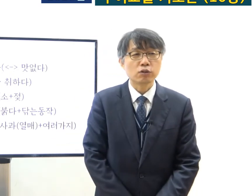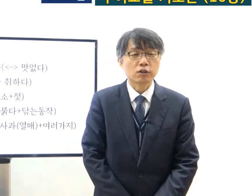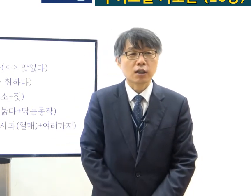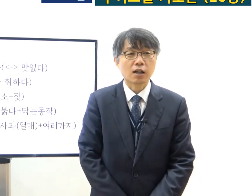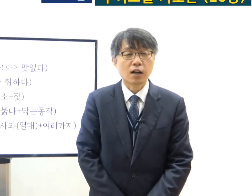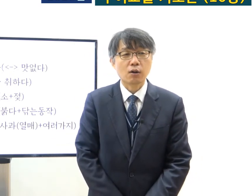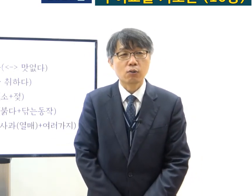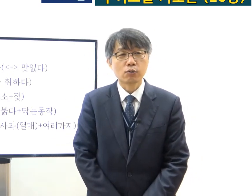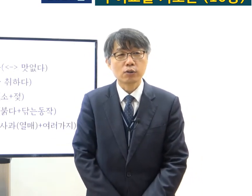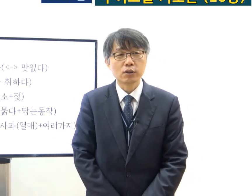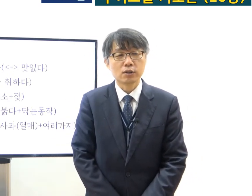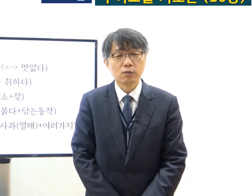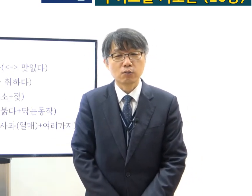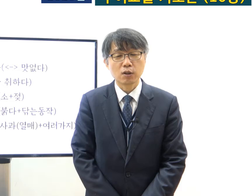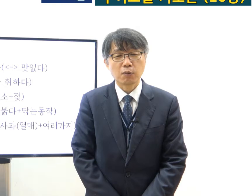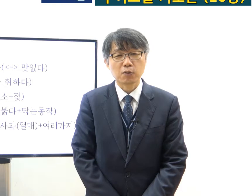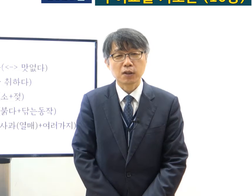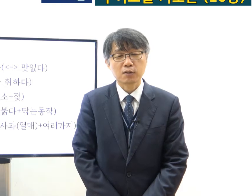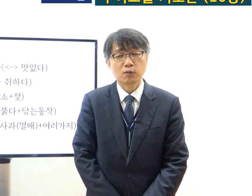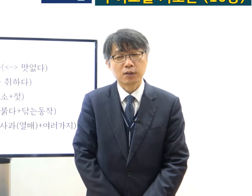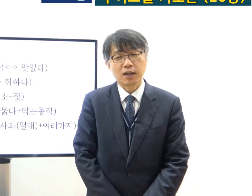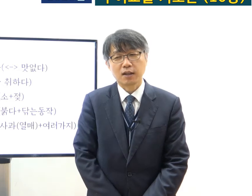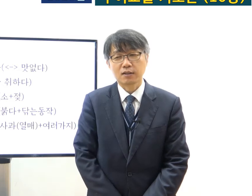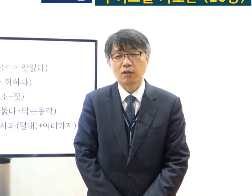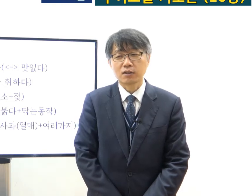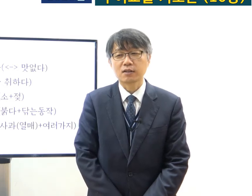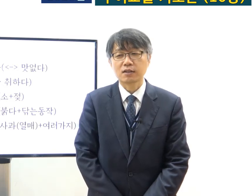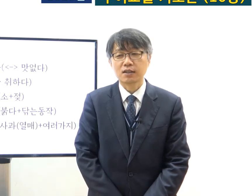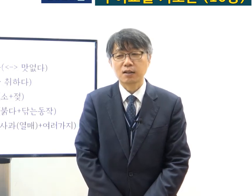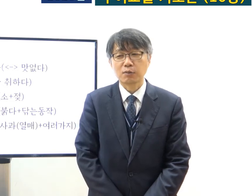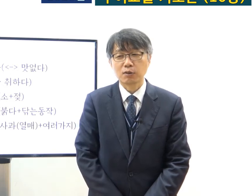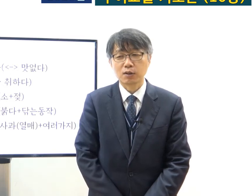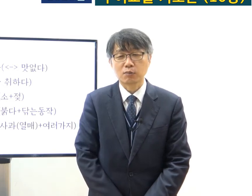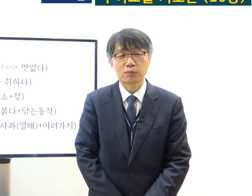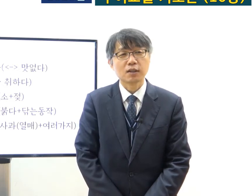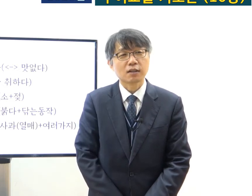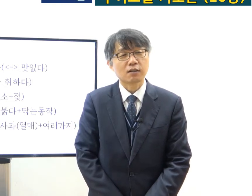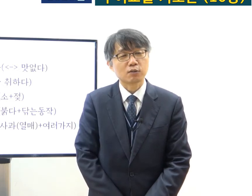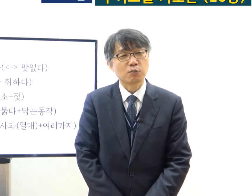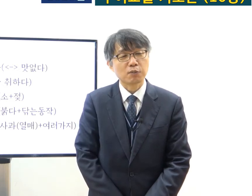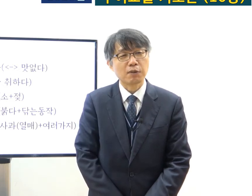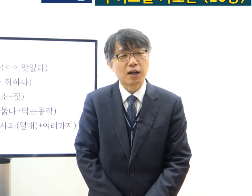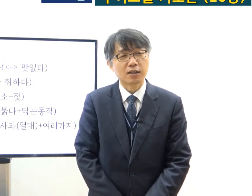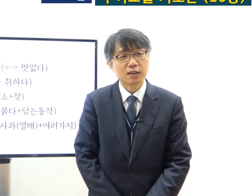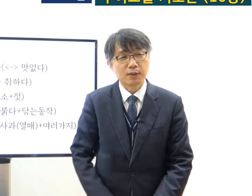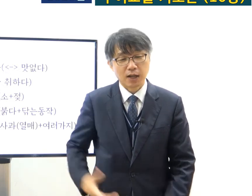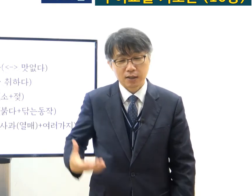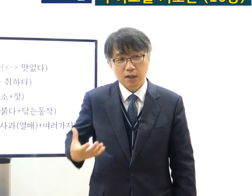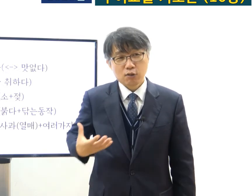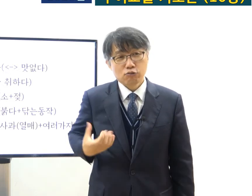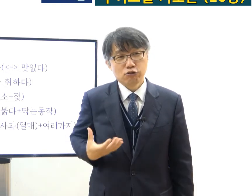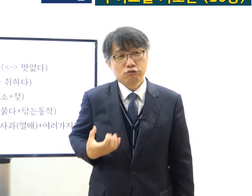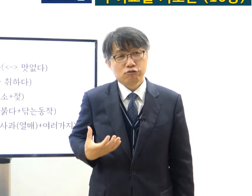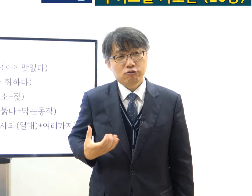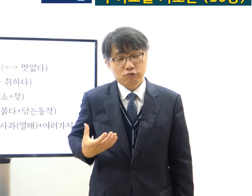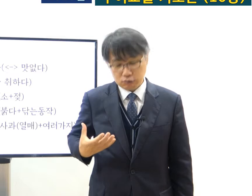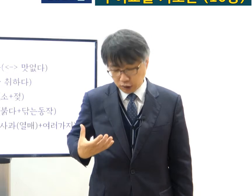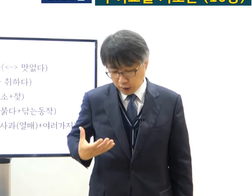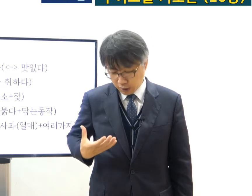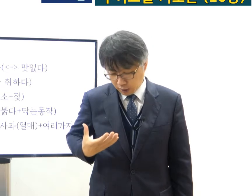어떻게 할까요? 우유는 우리 보통 이게 조금 이게 젖이라는 표현이 좀 민망하긴 하지만 우유, 이렇게